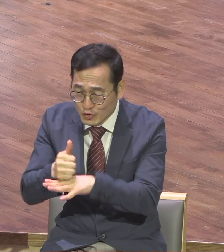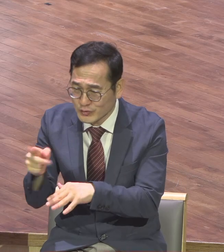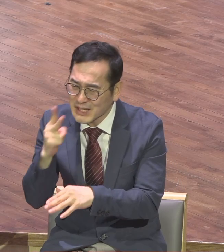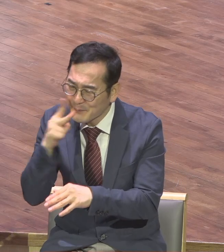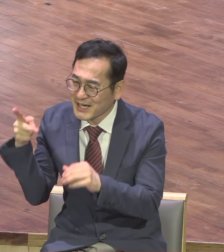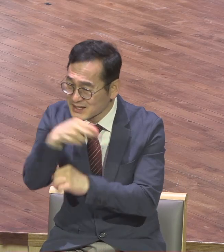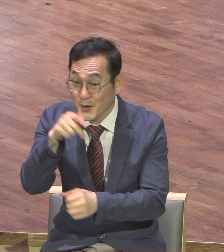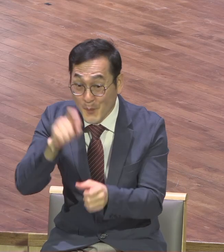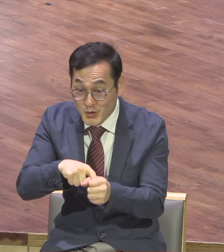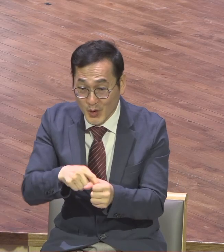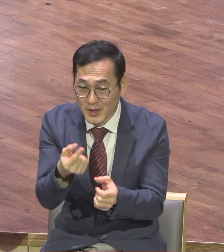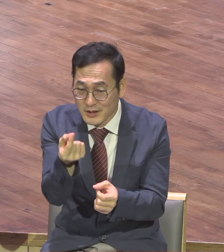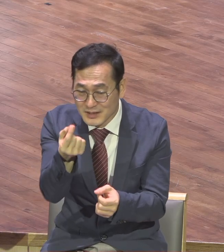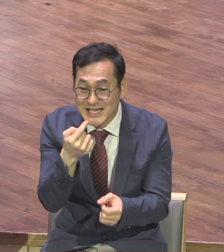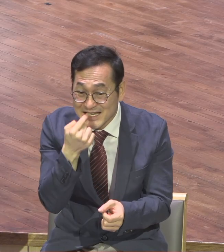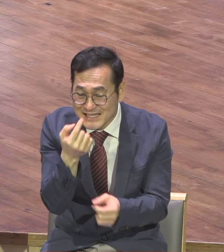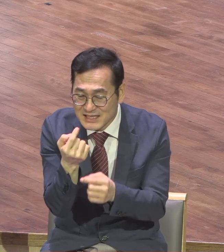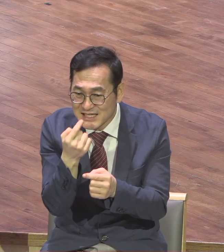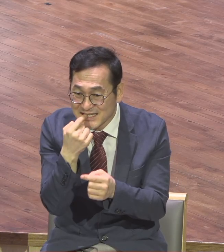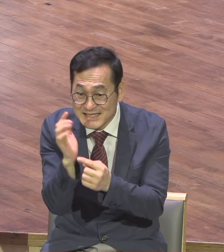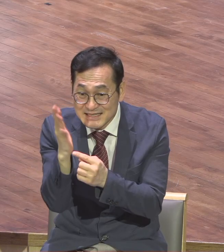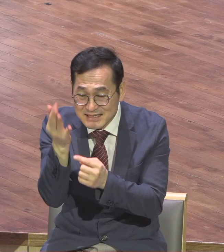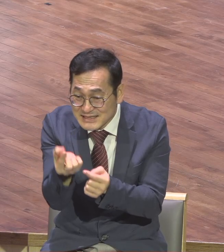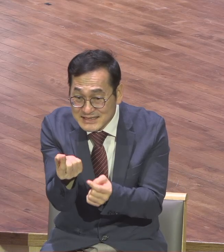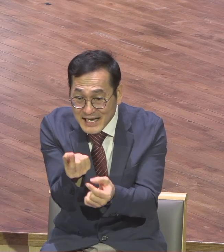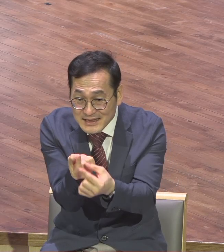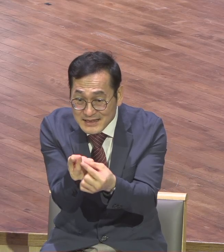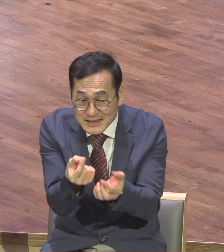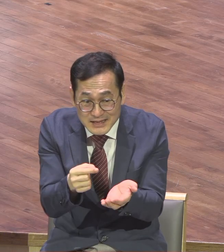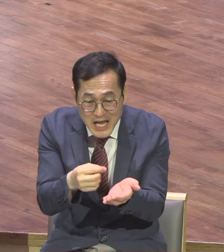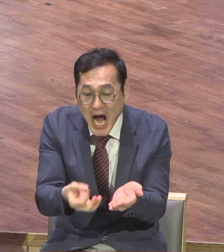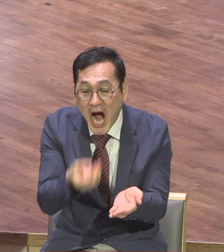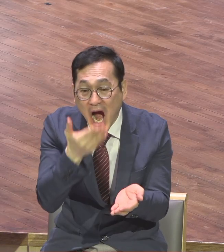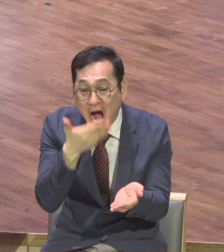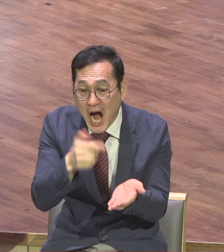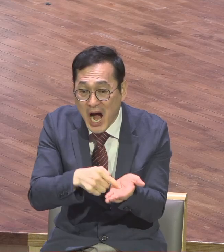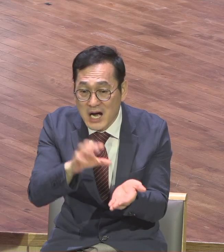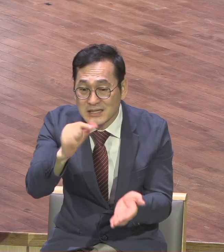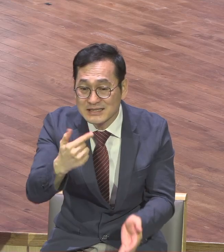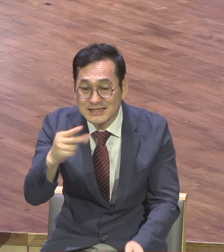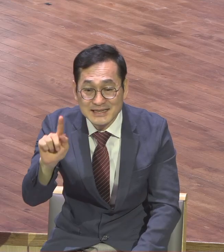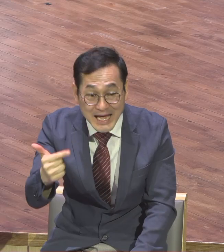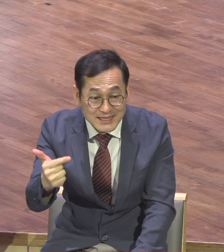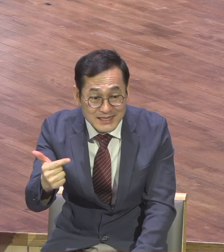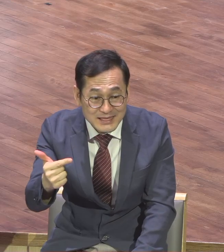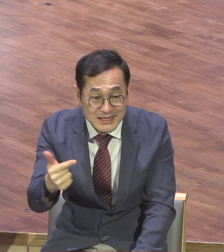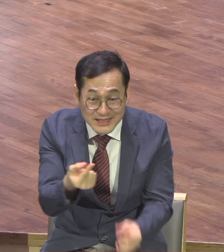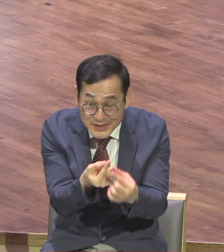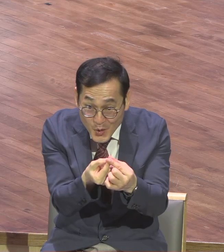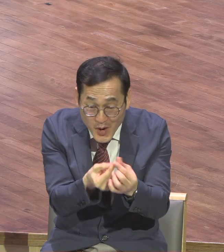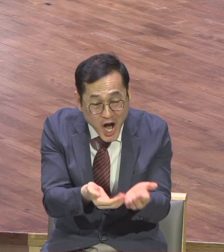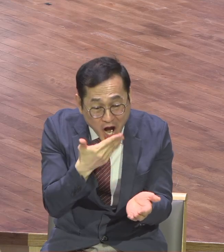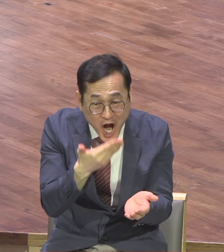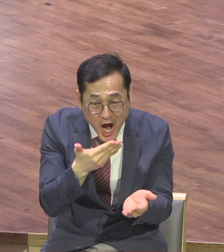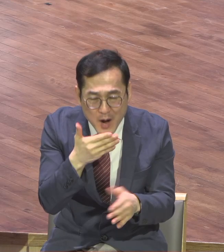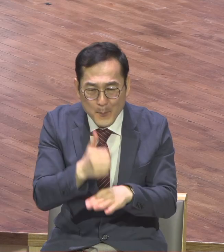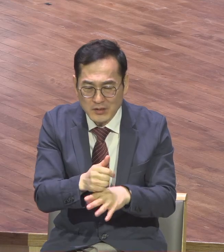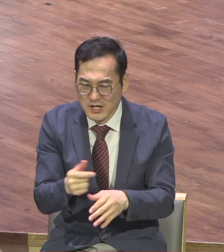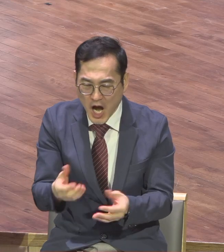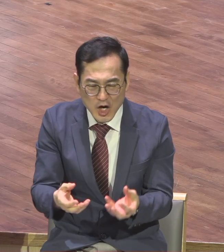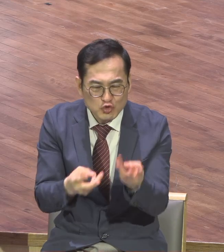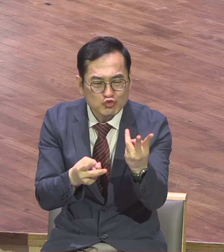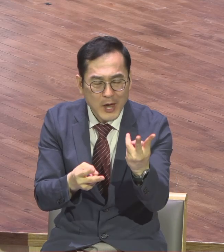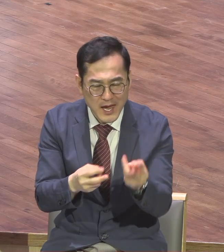통씩을 먹었는데 은단 중독자가 됐어. 그래서 이번에는 또 은단 끊기